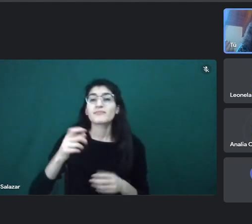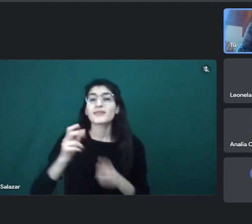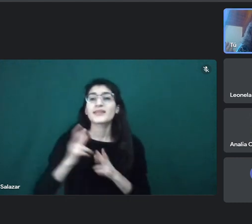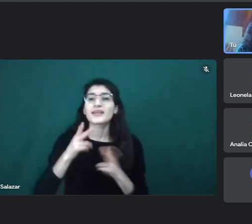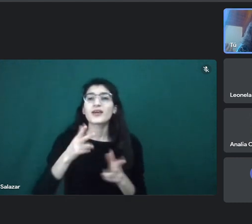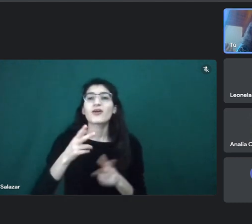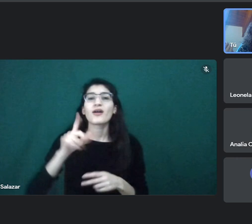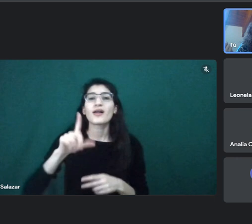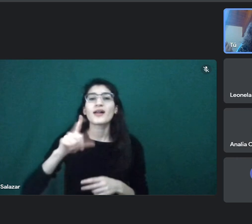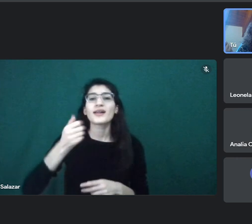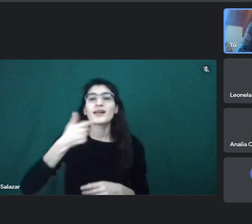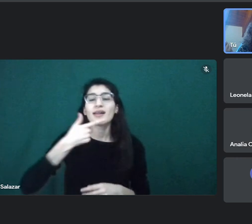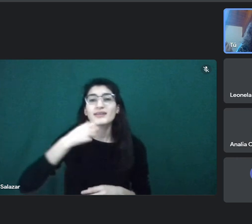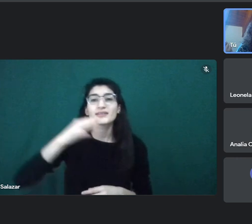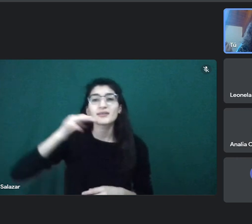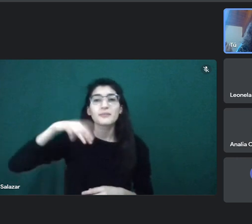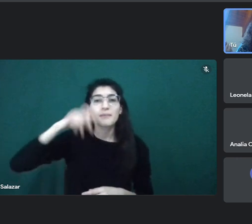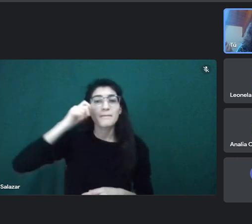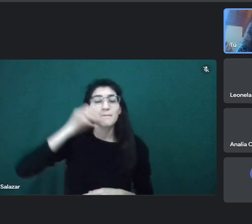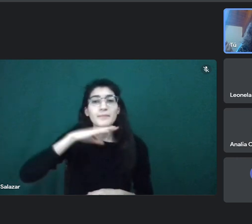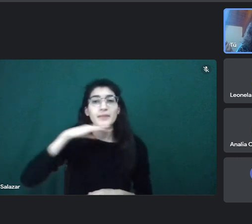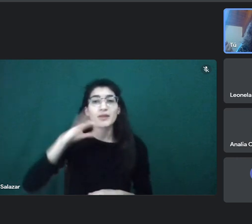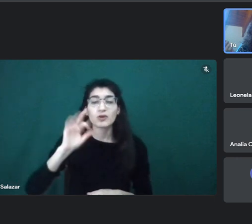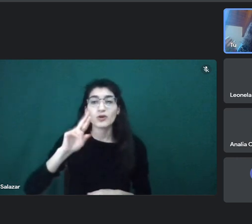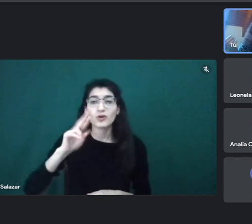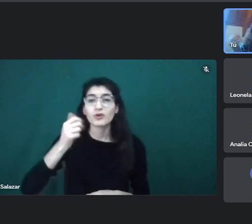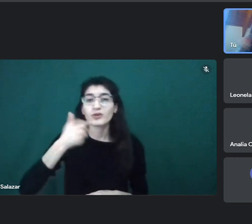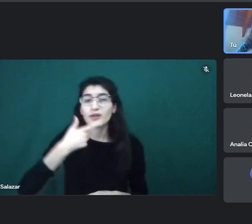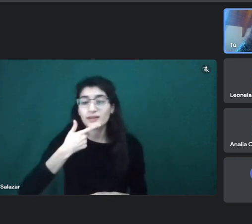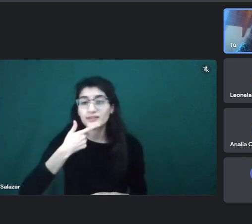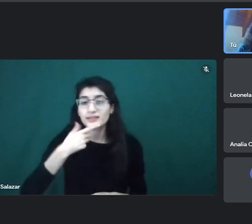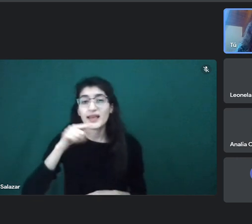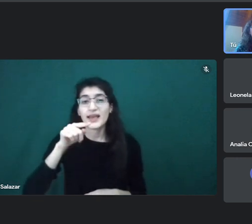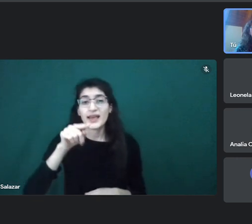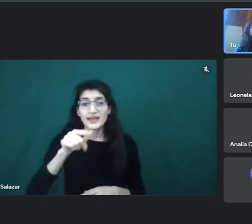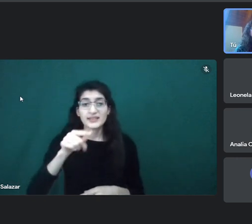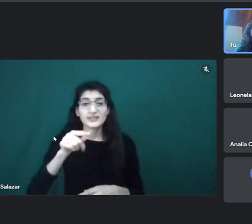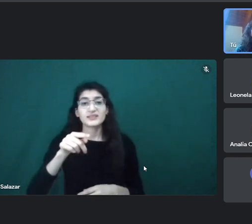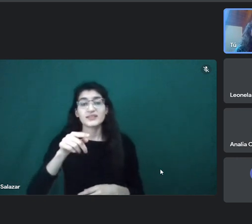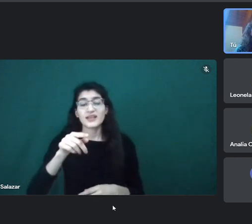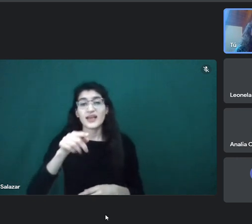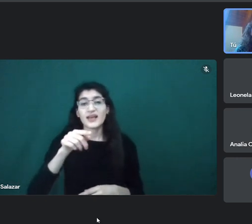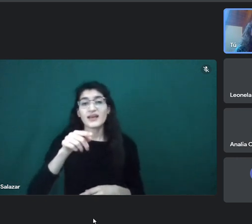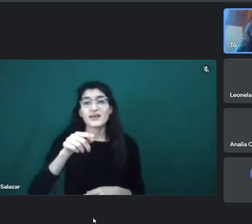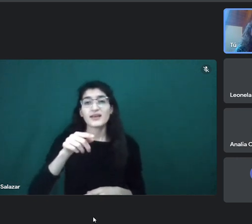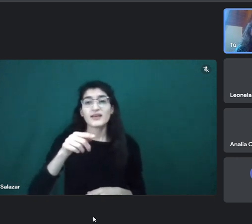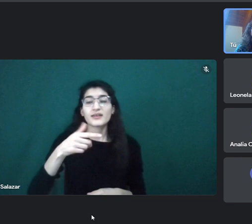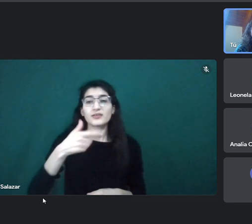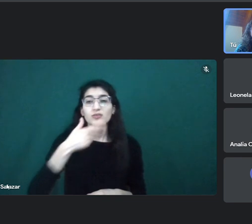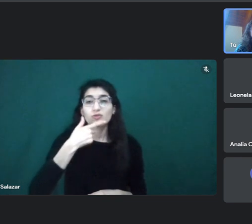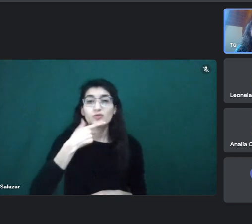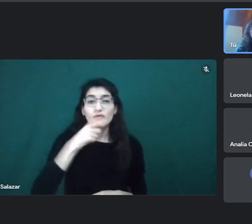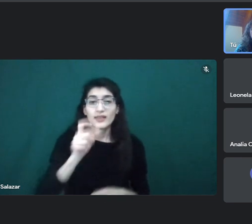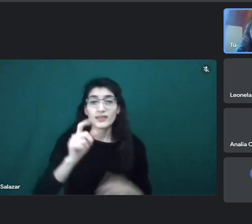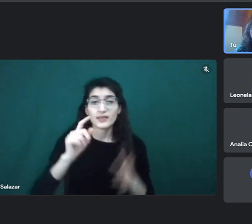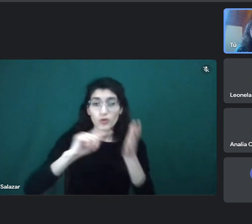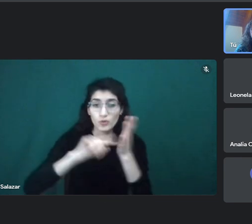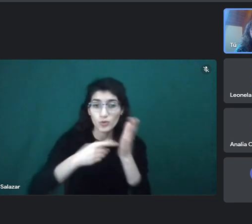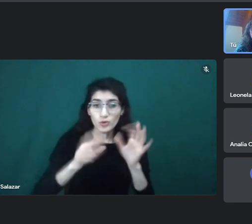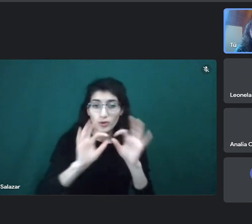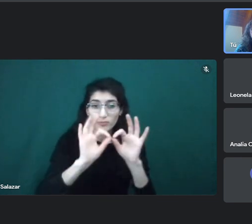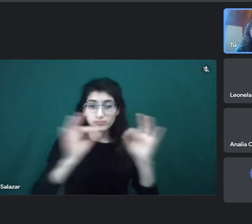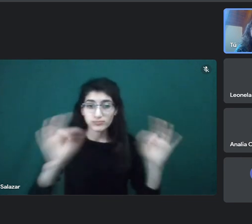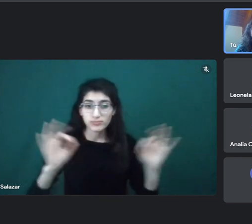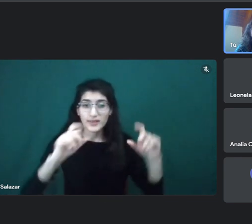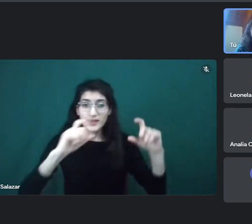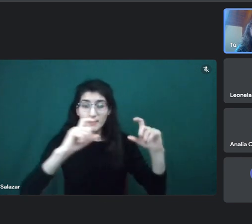Upgrading sería el sustantivo núcleo, el núcleo de ese bloque. Upgrading sería la mejora, ¿sí? ¿De